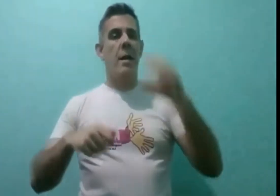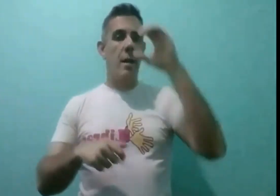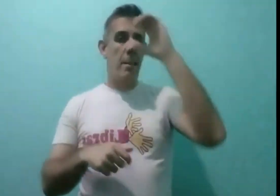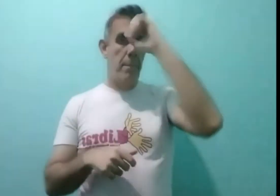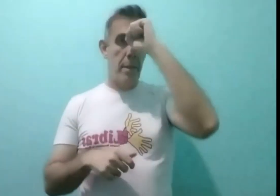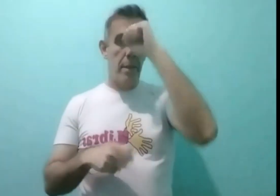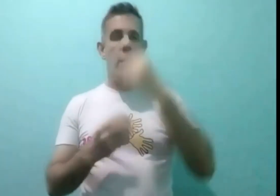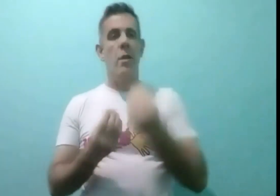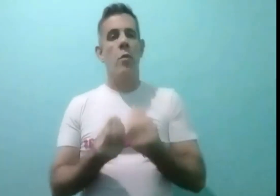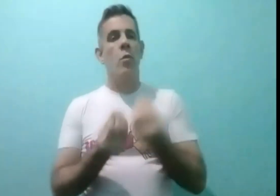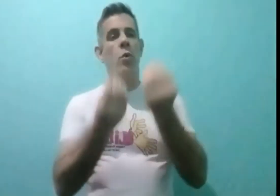ouve?